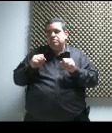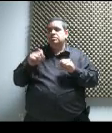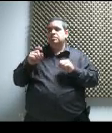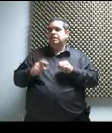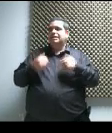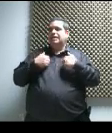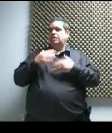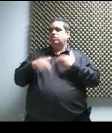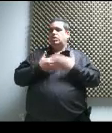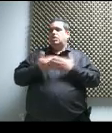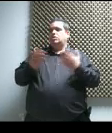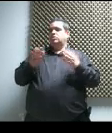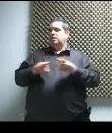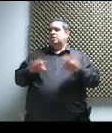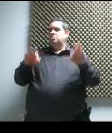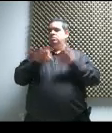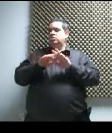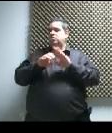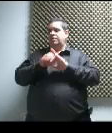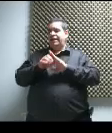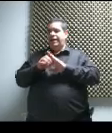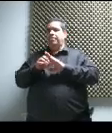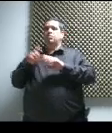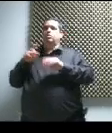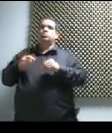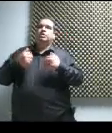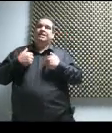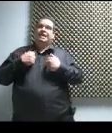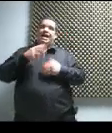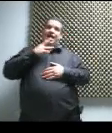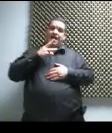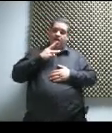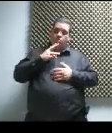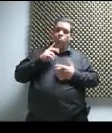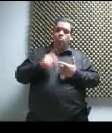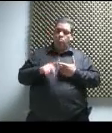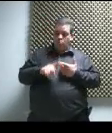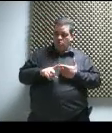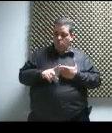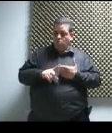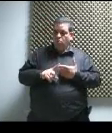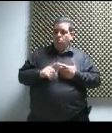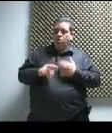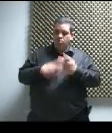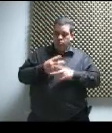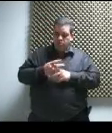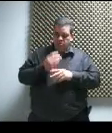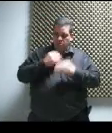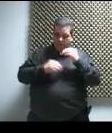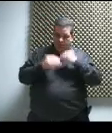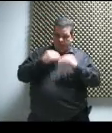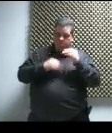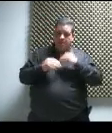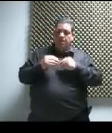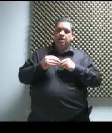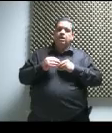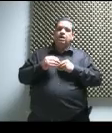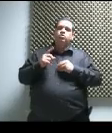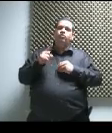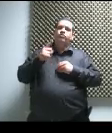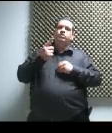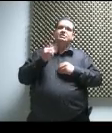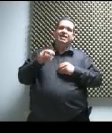sumamente imprescindibles. Como por ejemplo, debe tener agua, debe tener algún tipo de alimento, botiquín de primeros